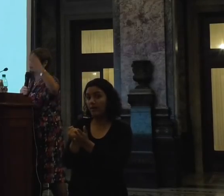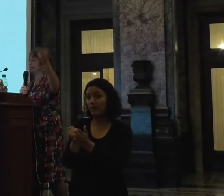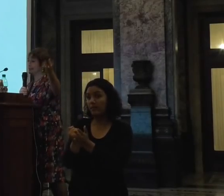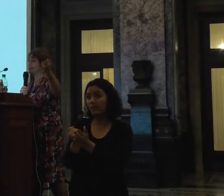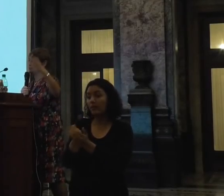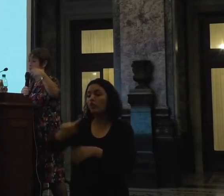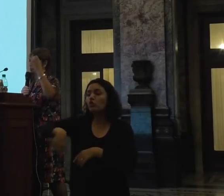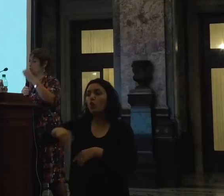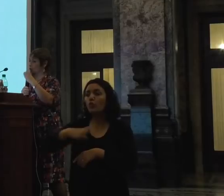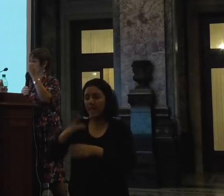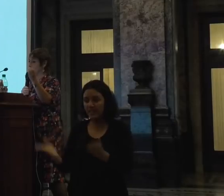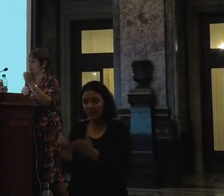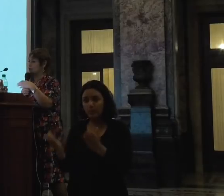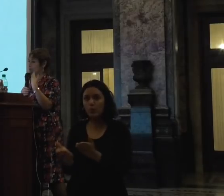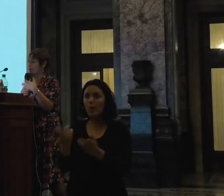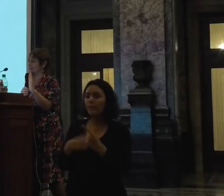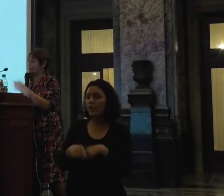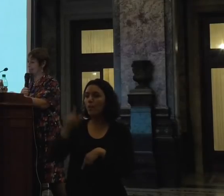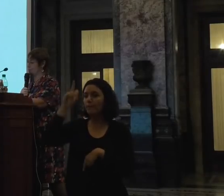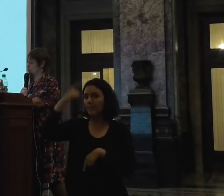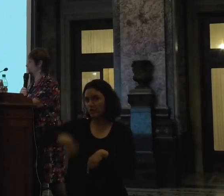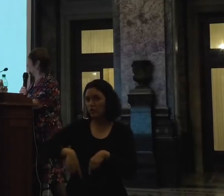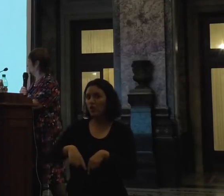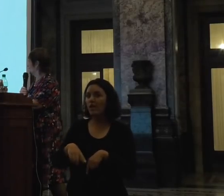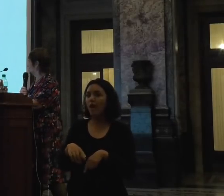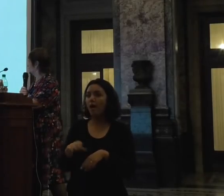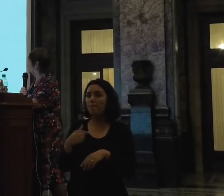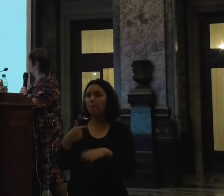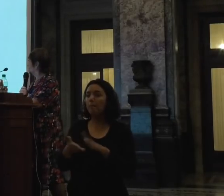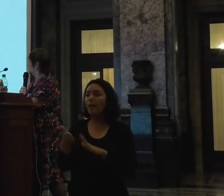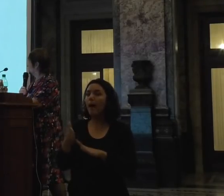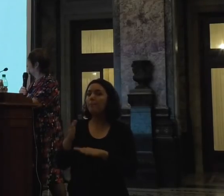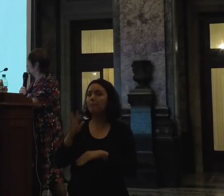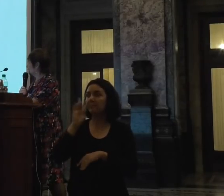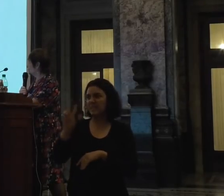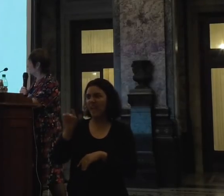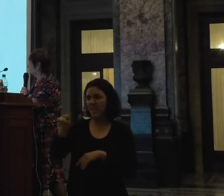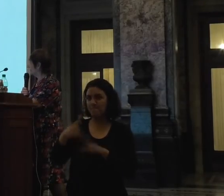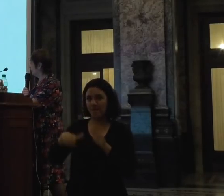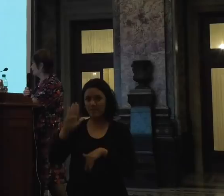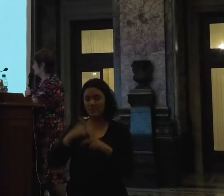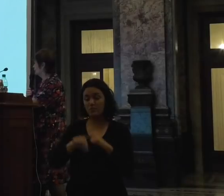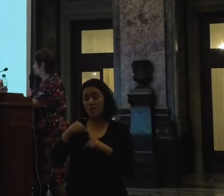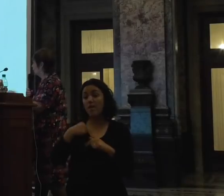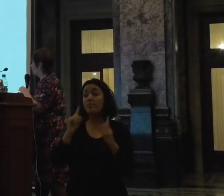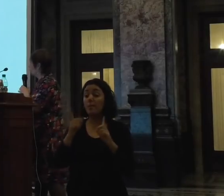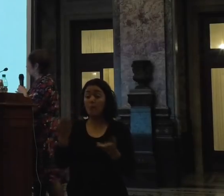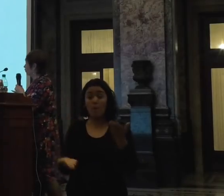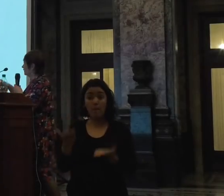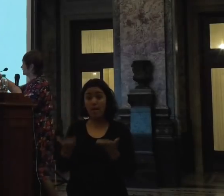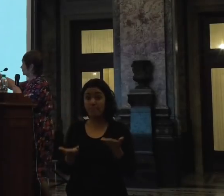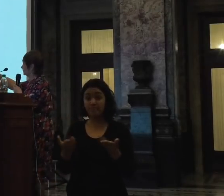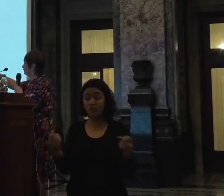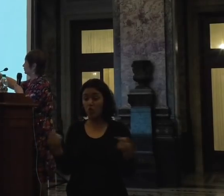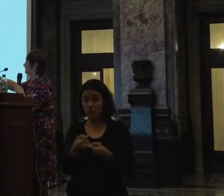en dónde debe estar el estímulo, pero el sujeto va a atender voluntariamente. Y vamos a contrarrestar eso